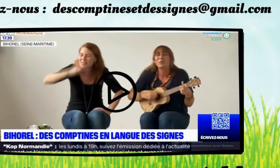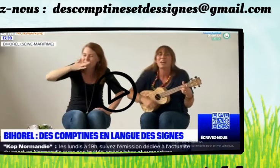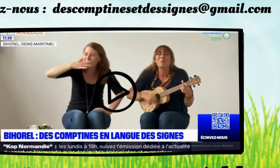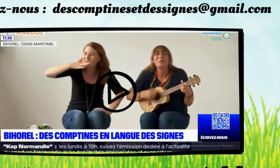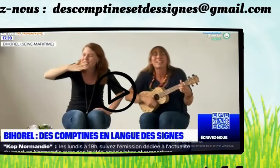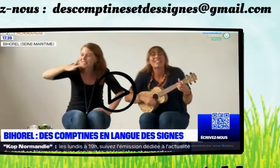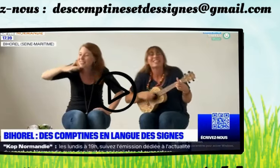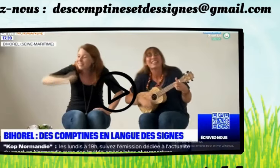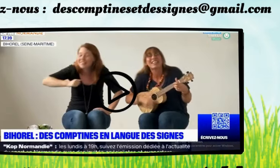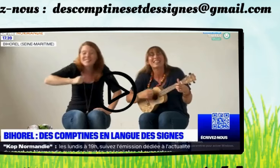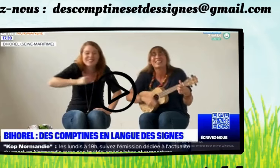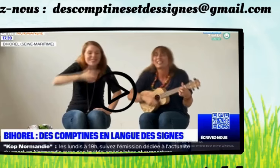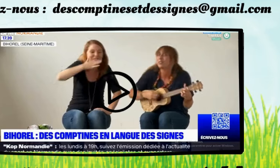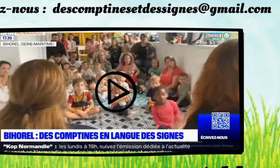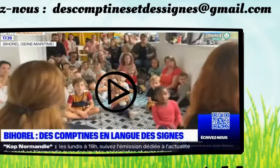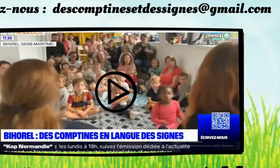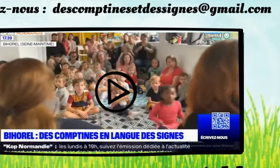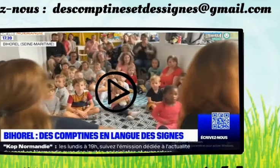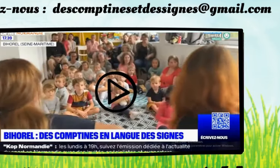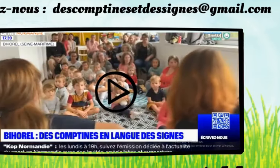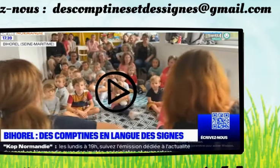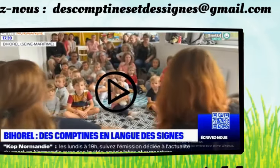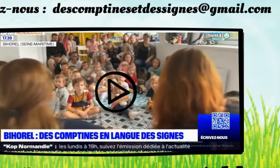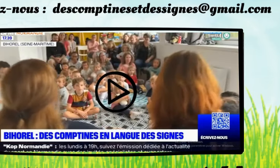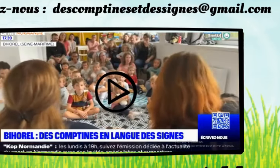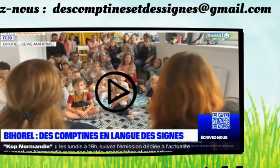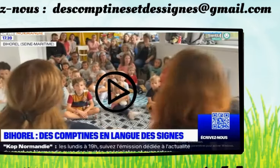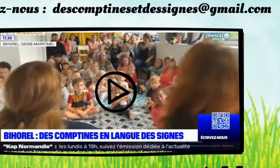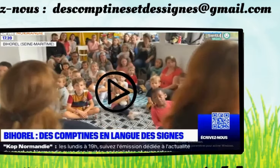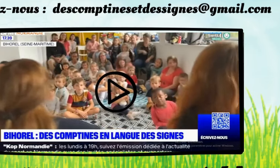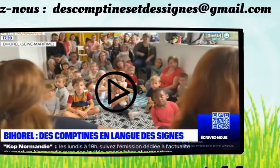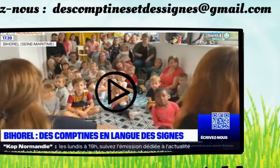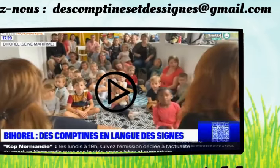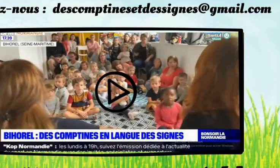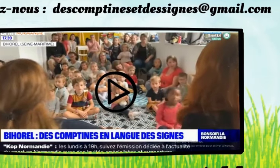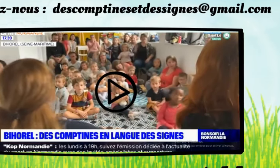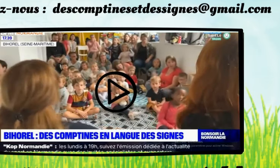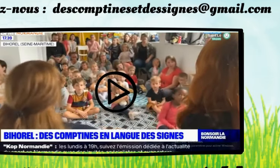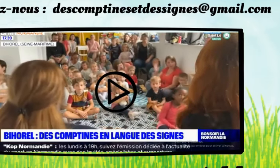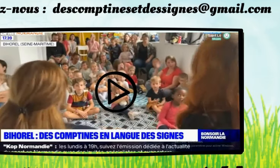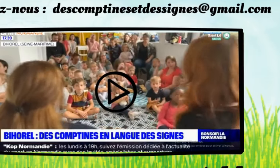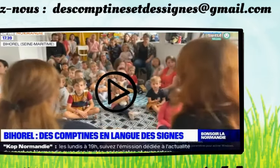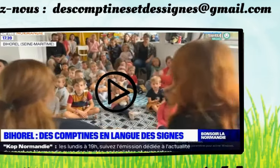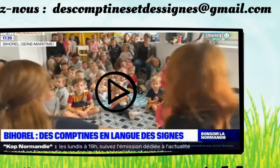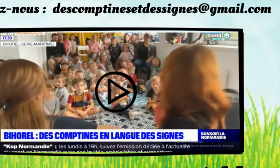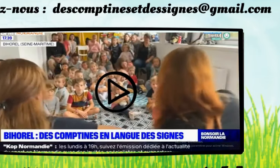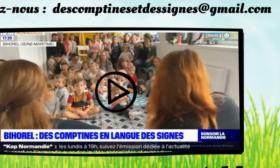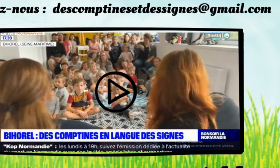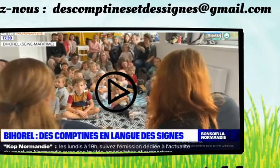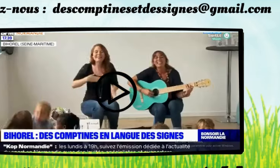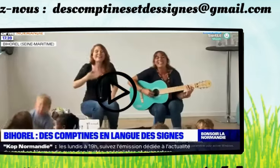Coccinelle, demoiselle, bête à bon Dieu.